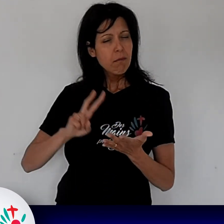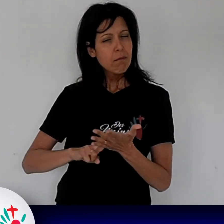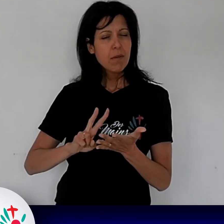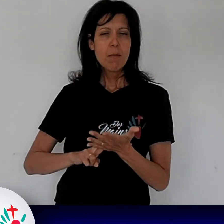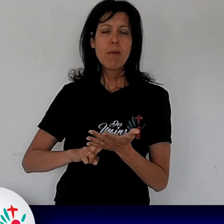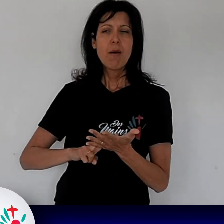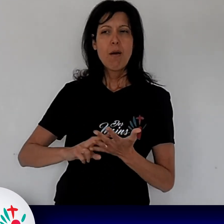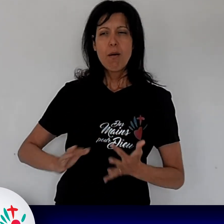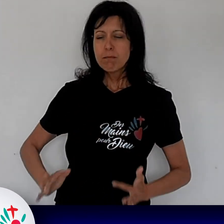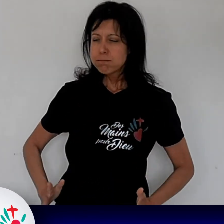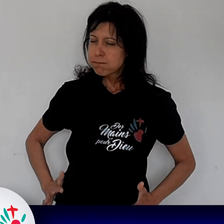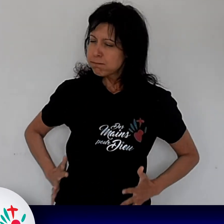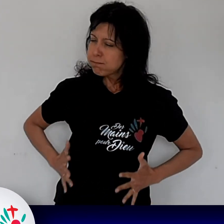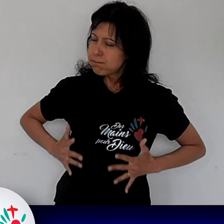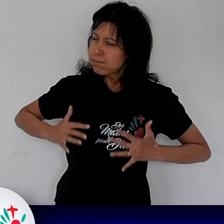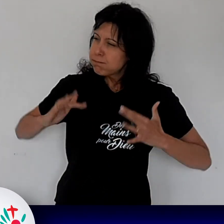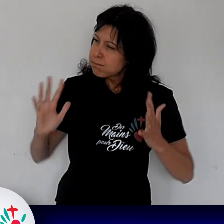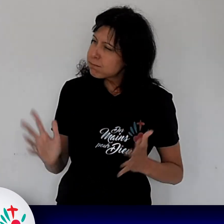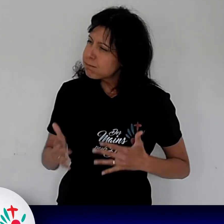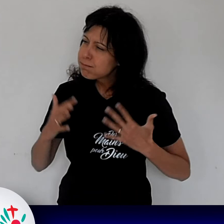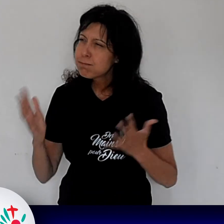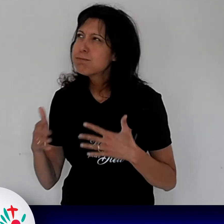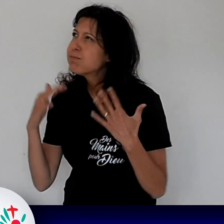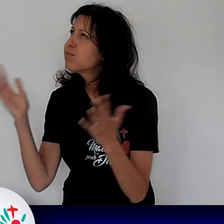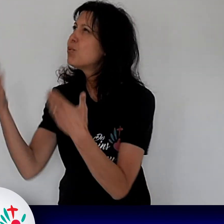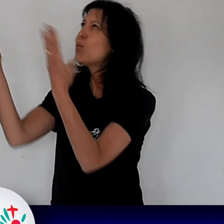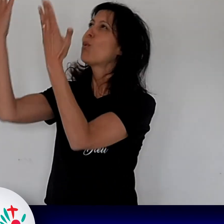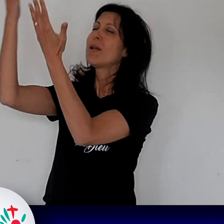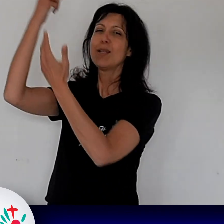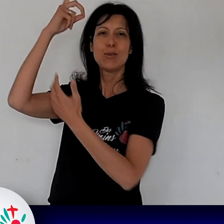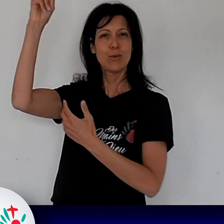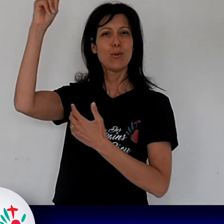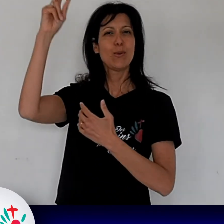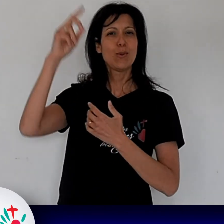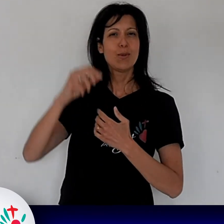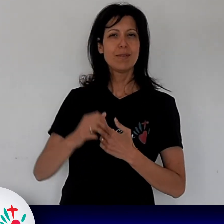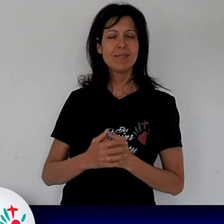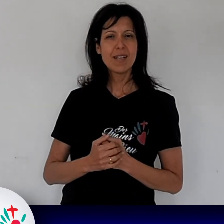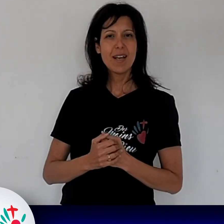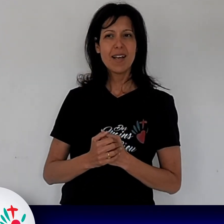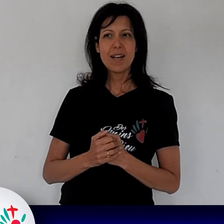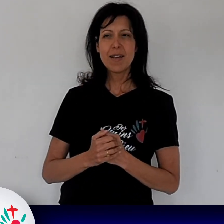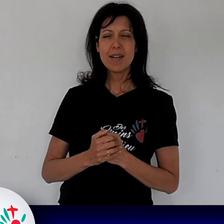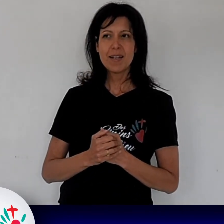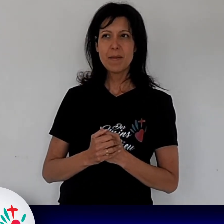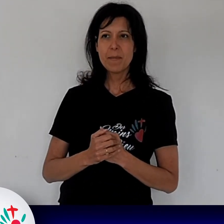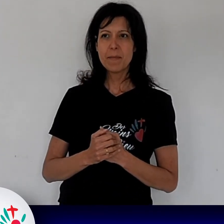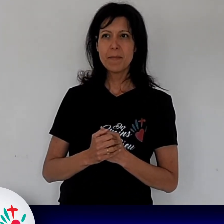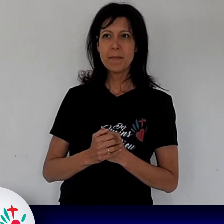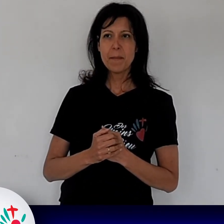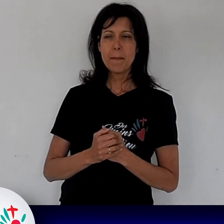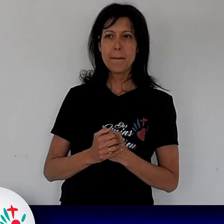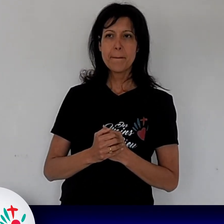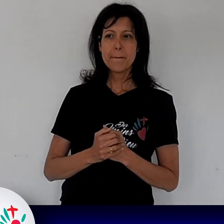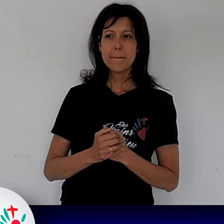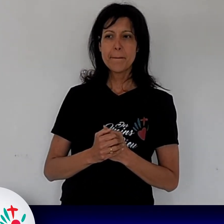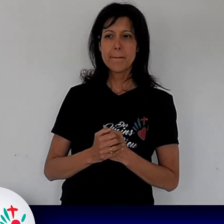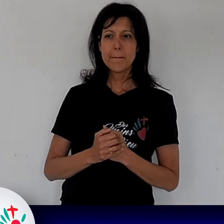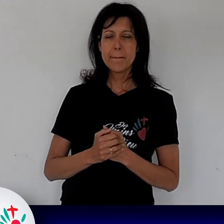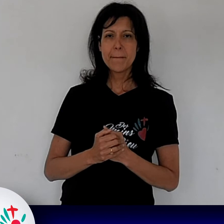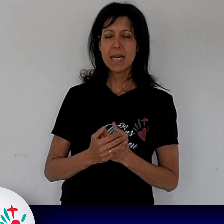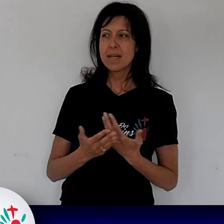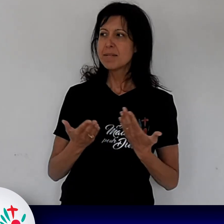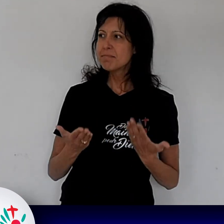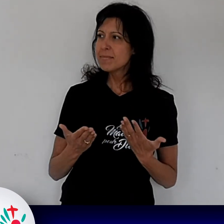l'Éternel. Alors je vais terminer. Je ne veux pas prendre beaucoup de temps, mais